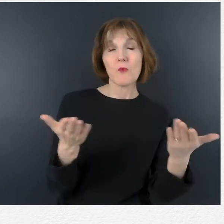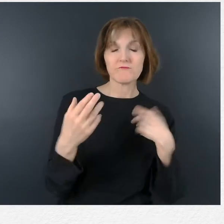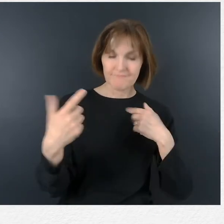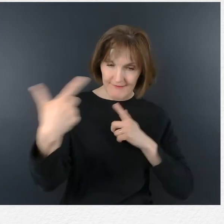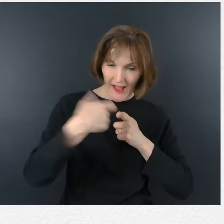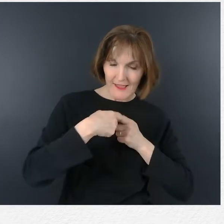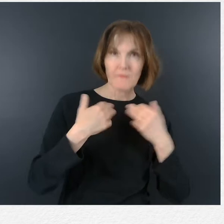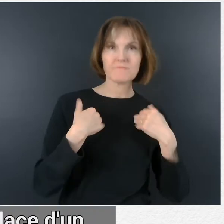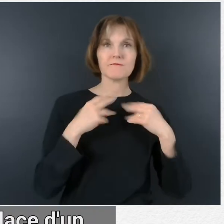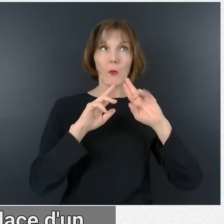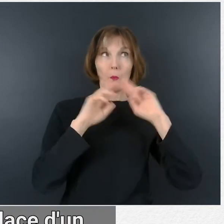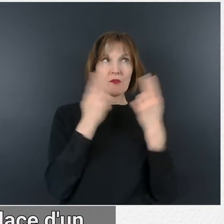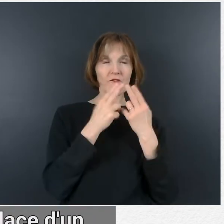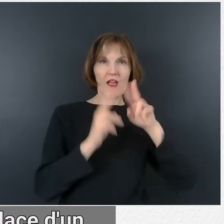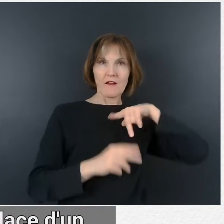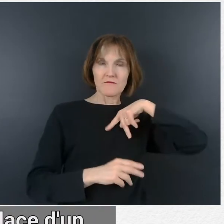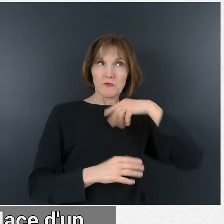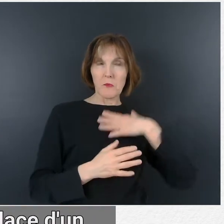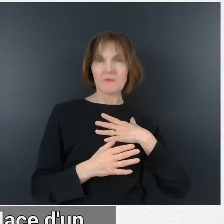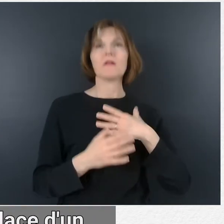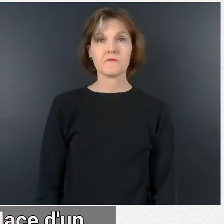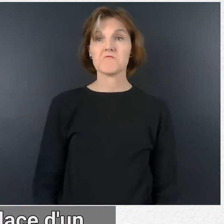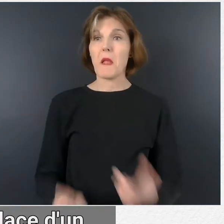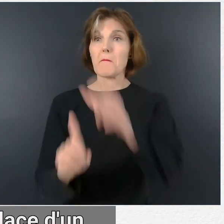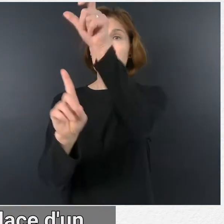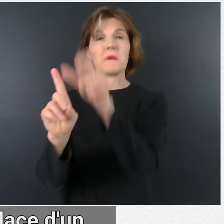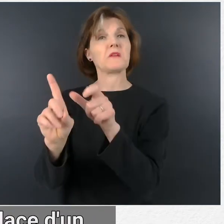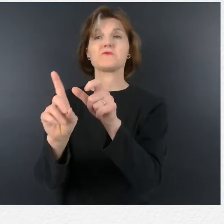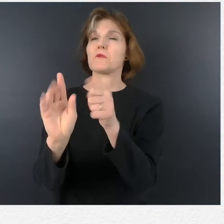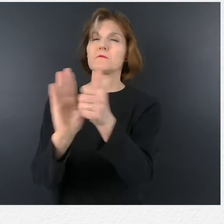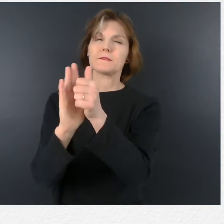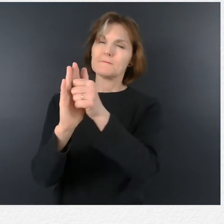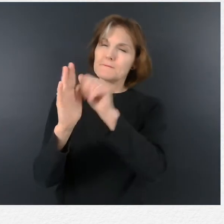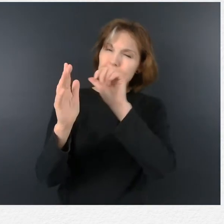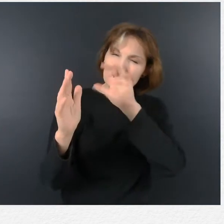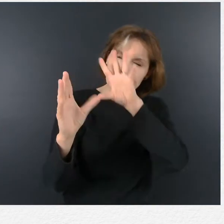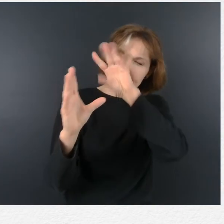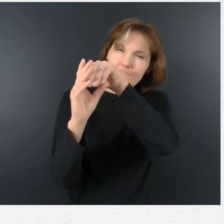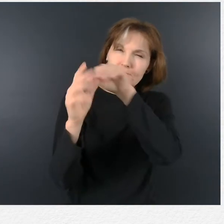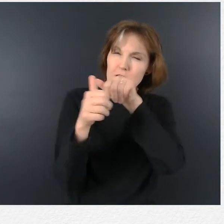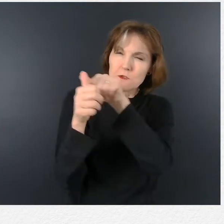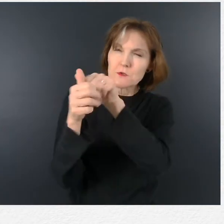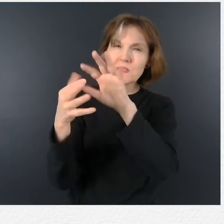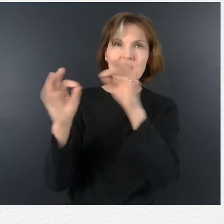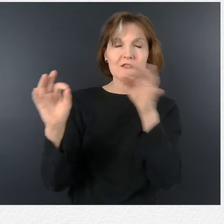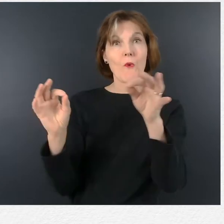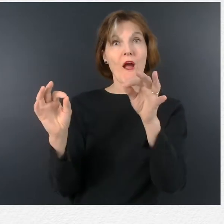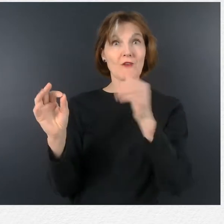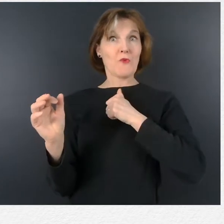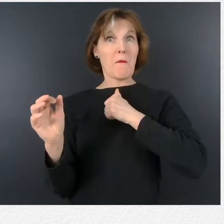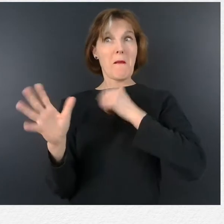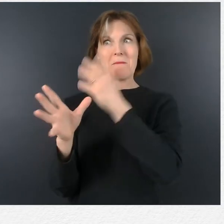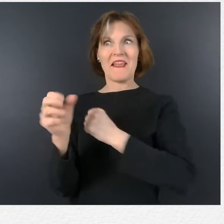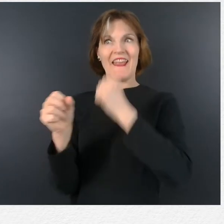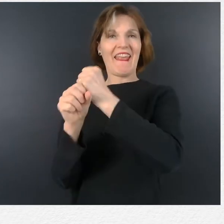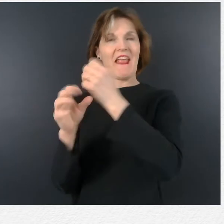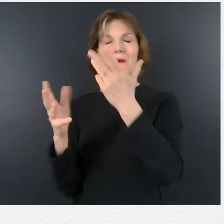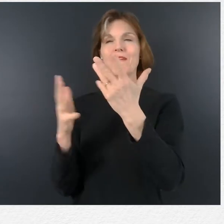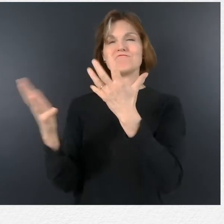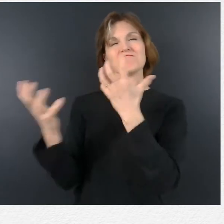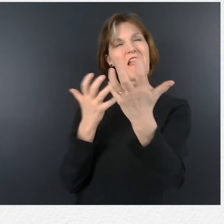notre univers. Prendre la place d'un personnage et de suivre l'histoire en créant notre propre